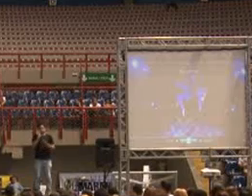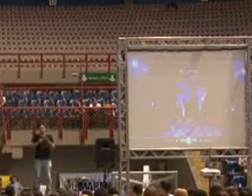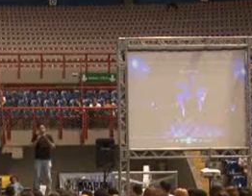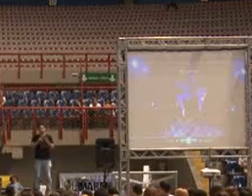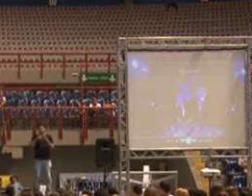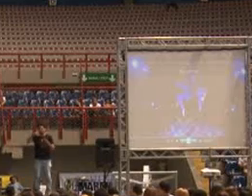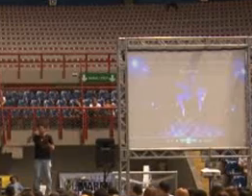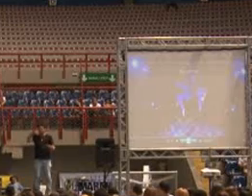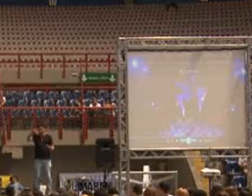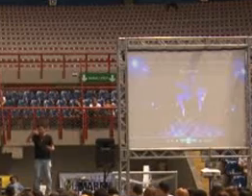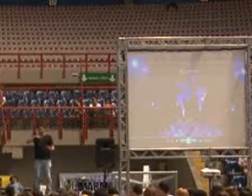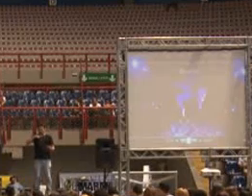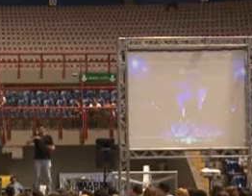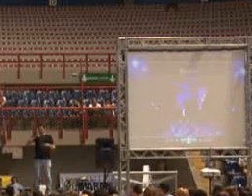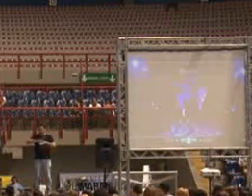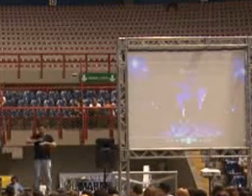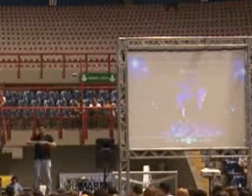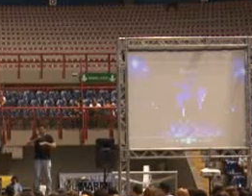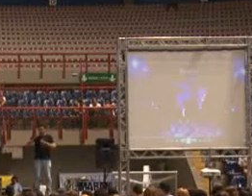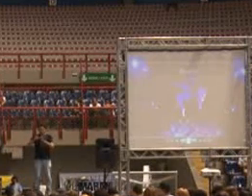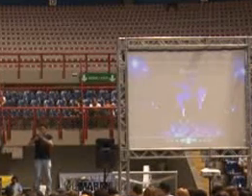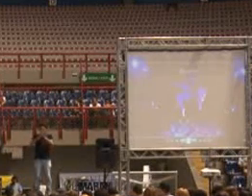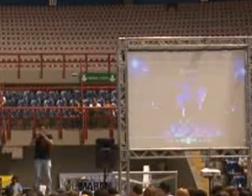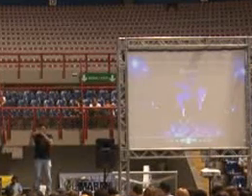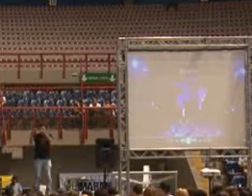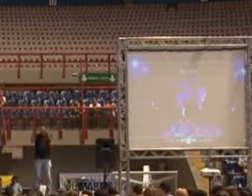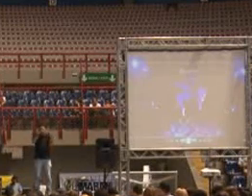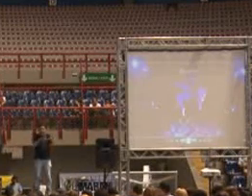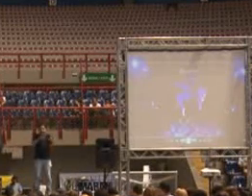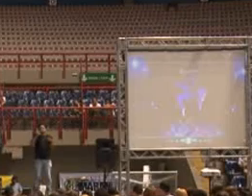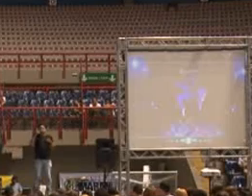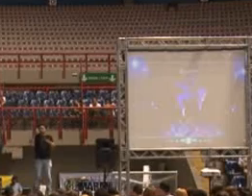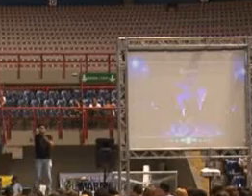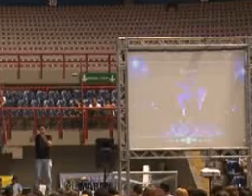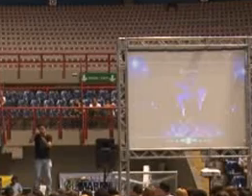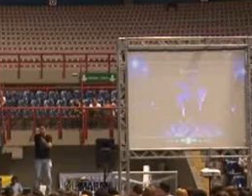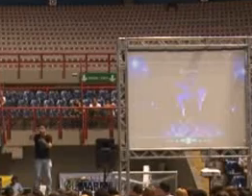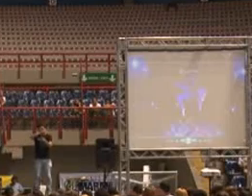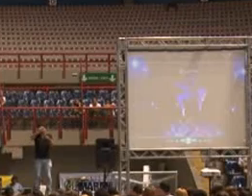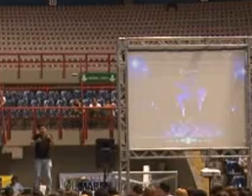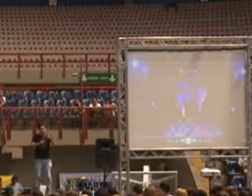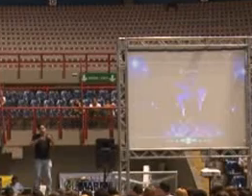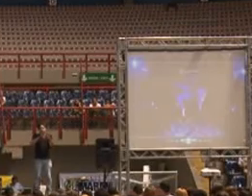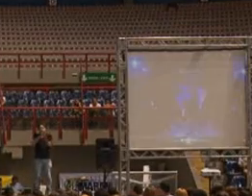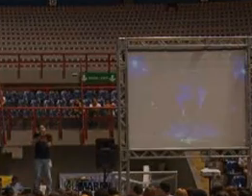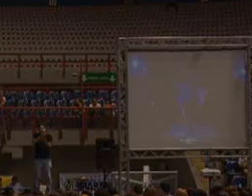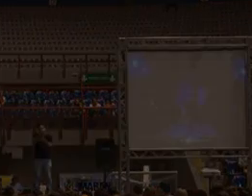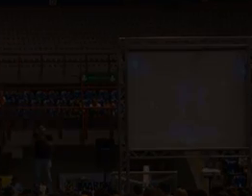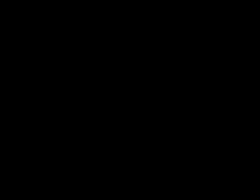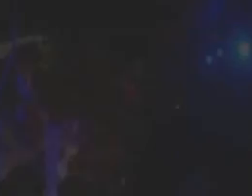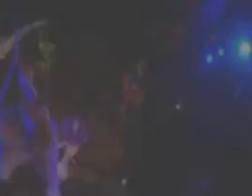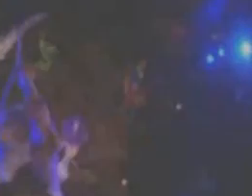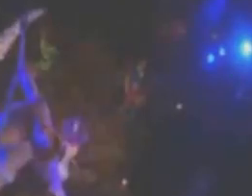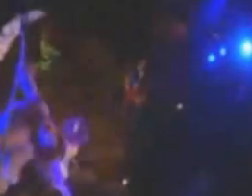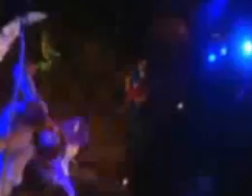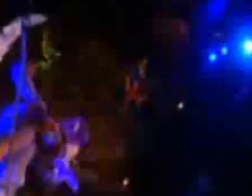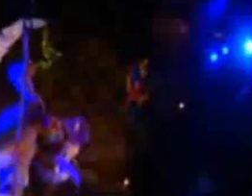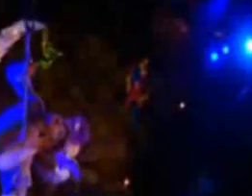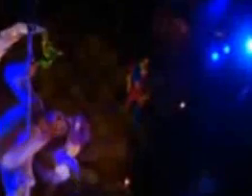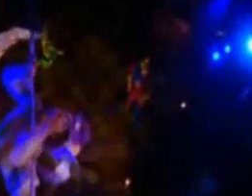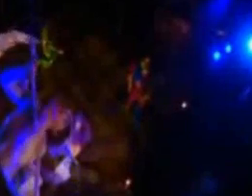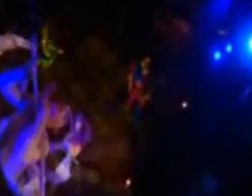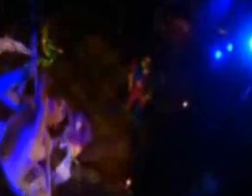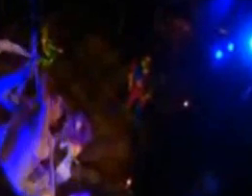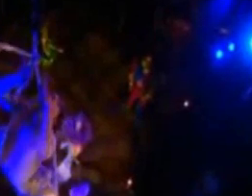que o artista está utilizando. Então preste atenção nesses elementos, porque isso é cobrado todos os anos, ok?